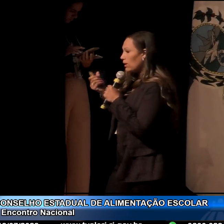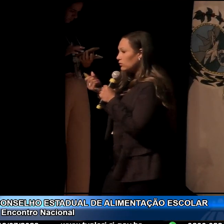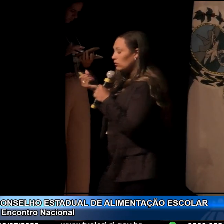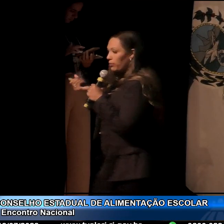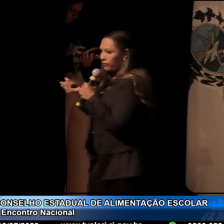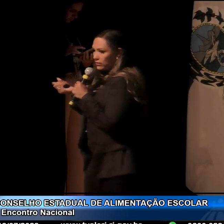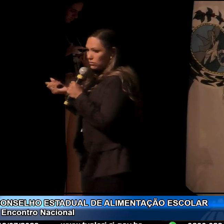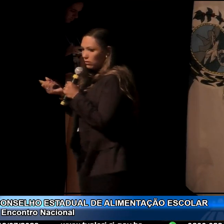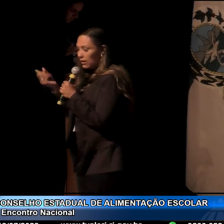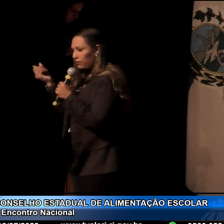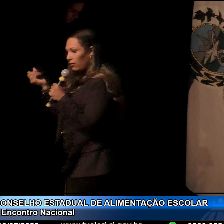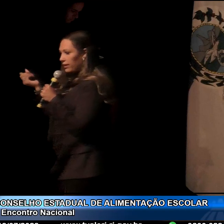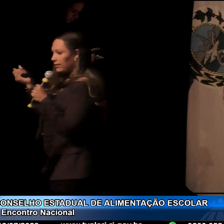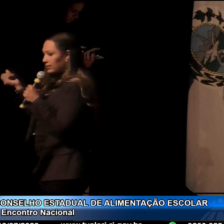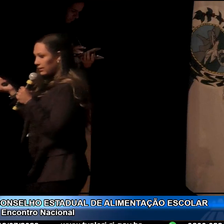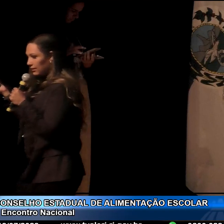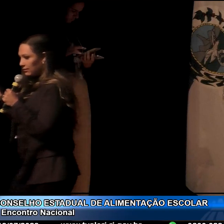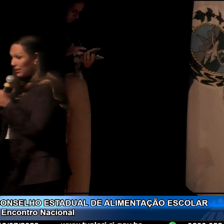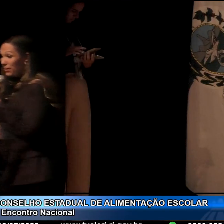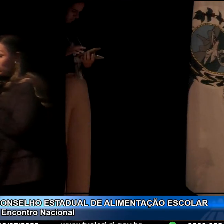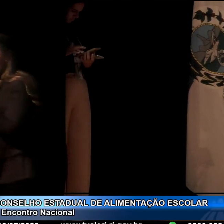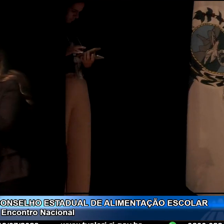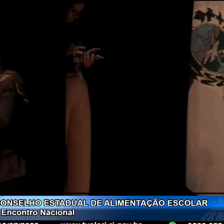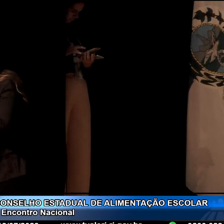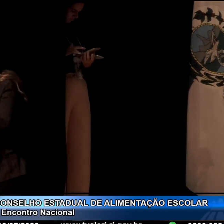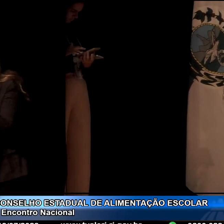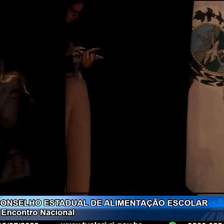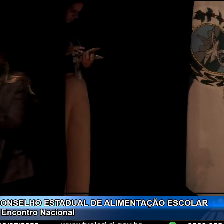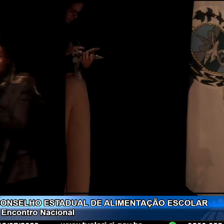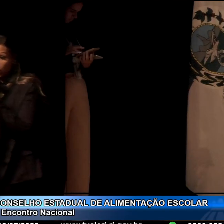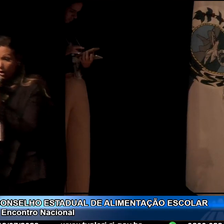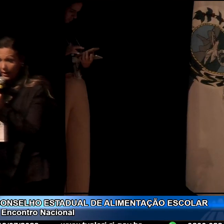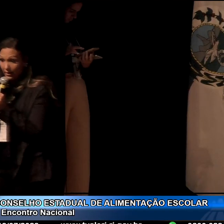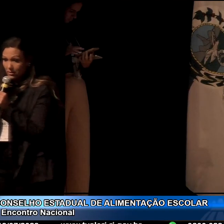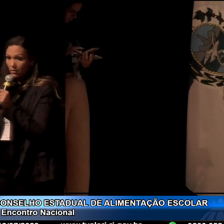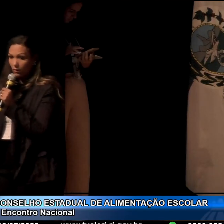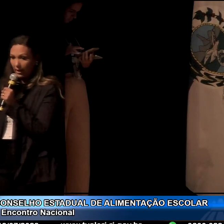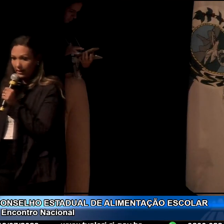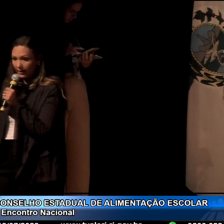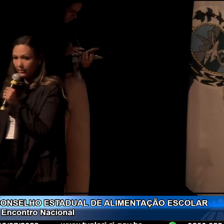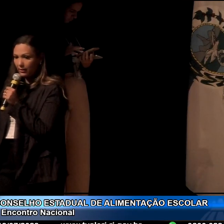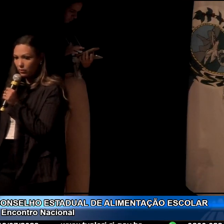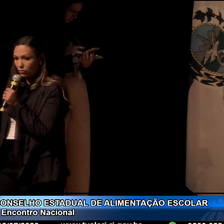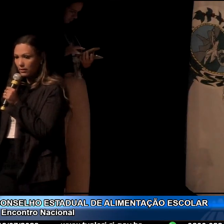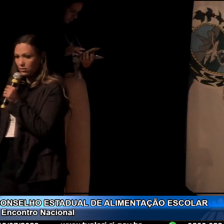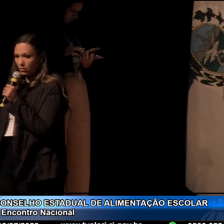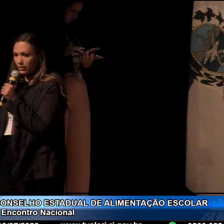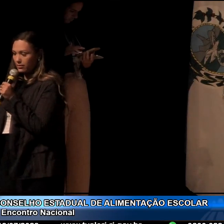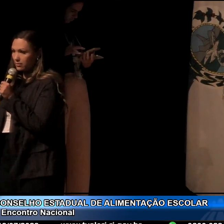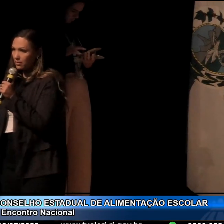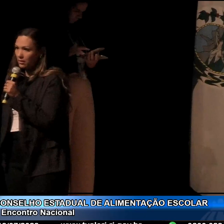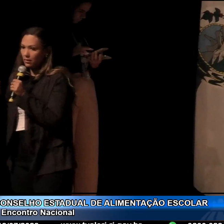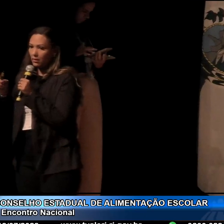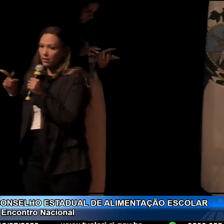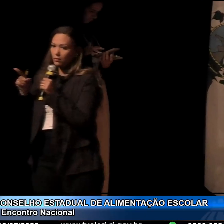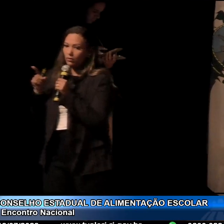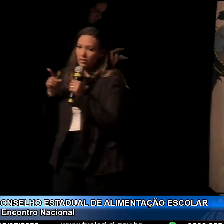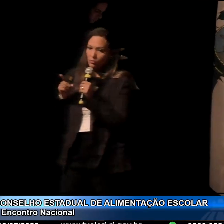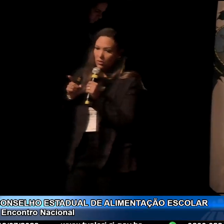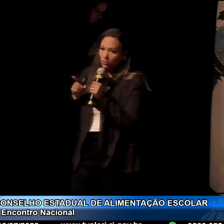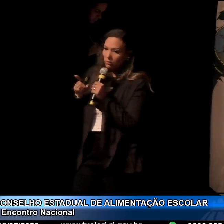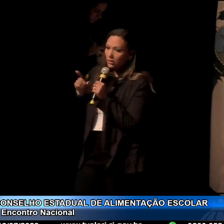Nossa Sabe quanto um professor lá fora ganha trabalhando 42 horas 42 horas